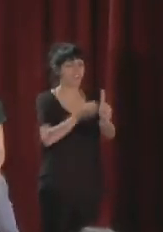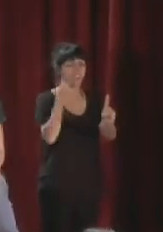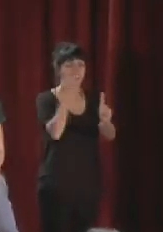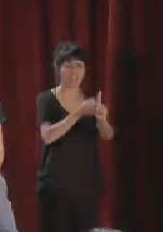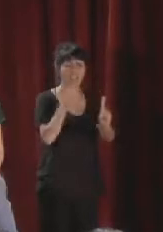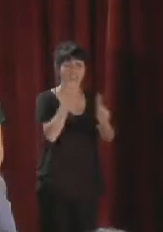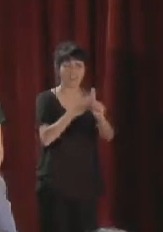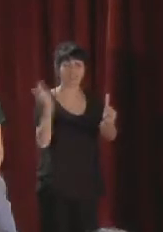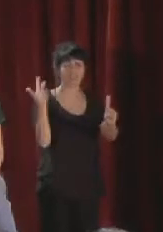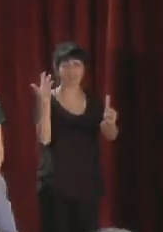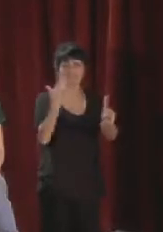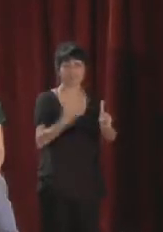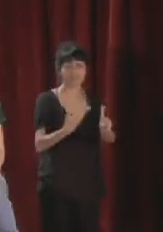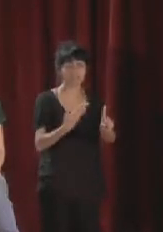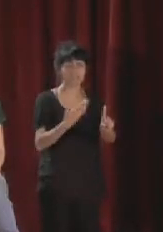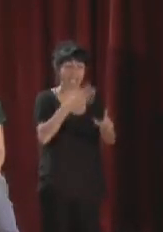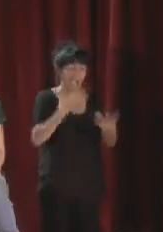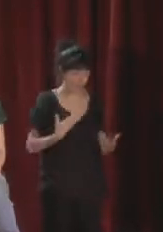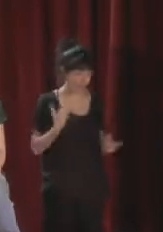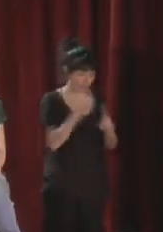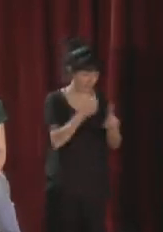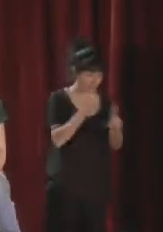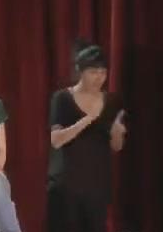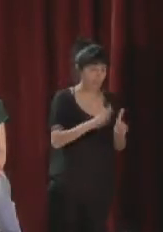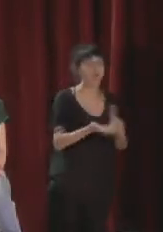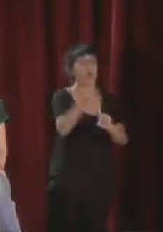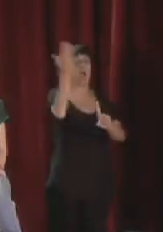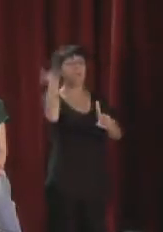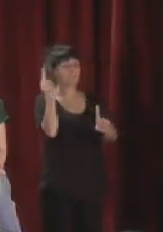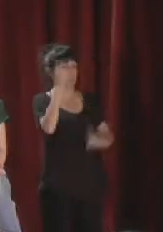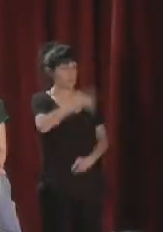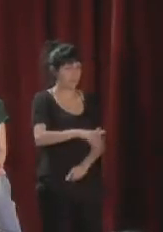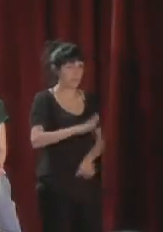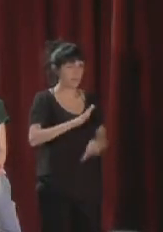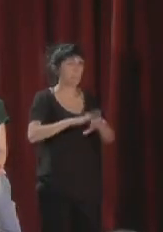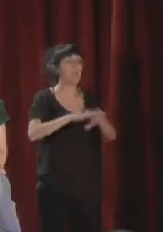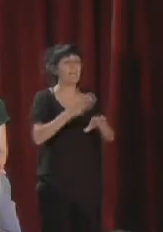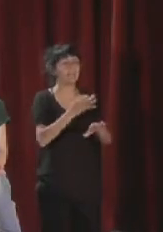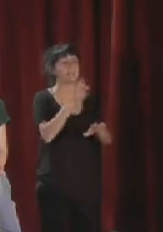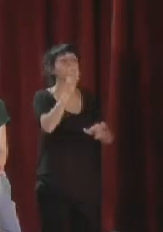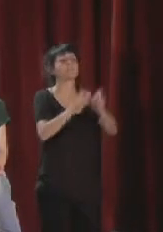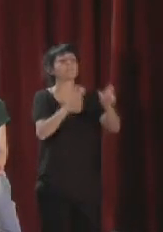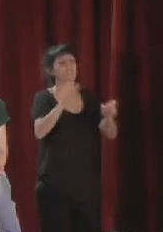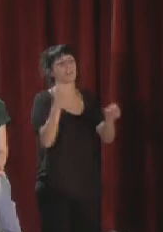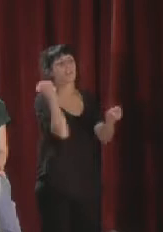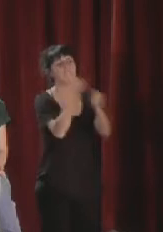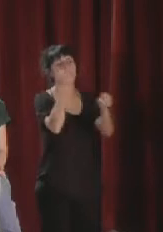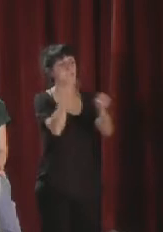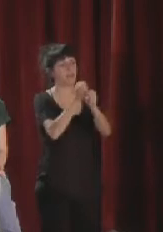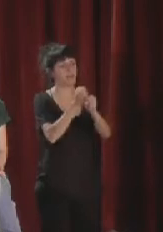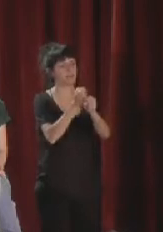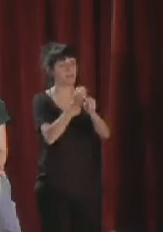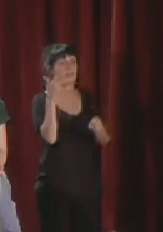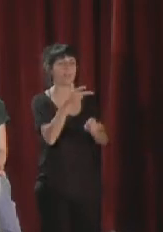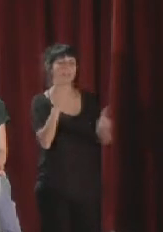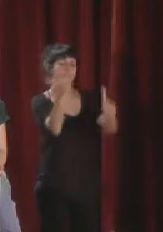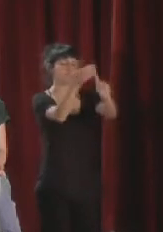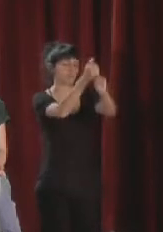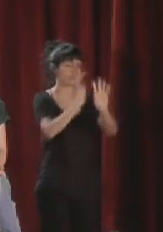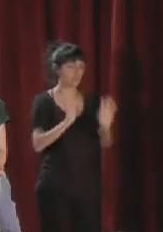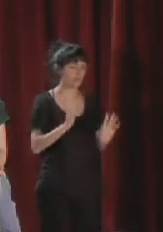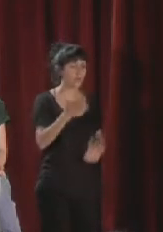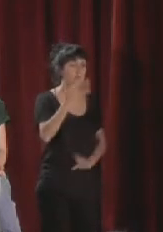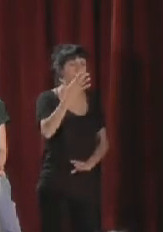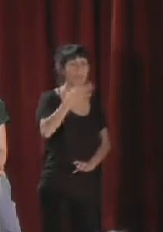que pelexa e que pelexou polos dereitos das clases trabajadoras. Pódennos etiquetar de mil xeitos,